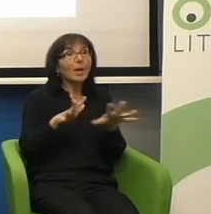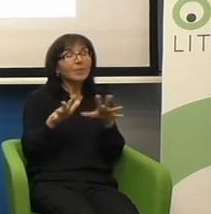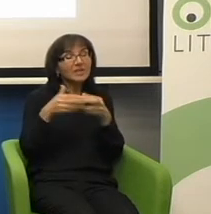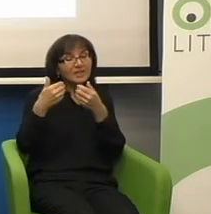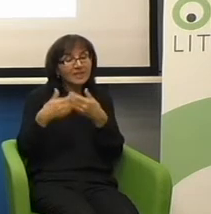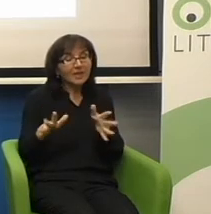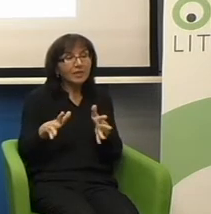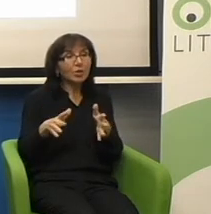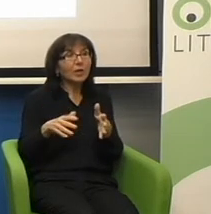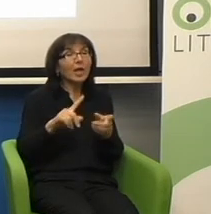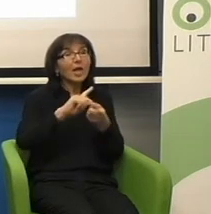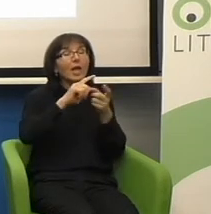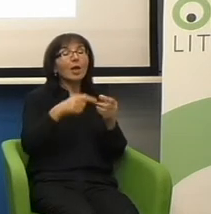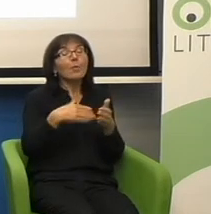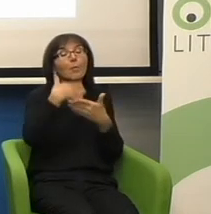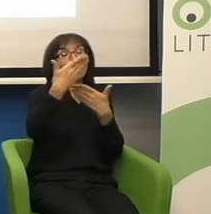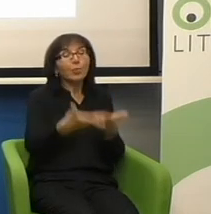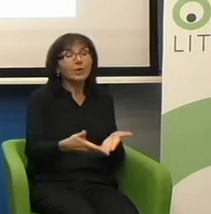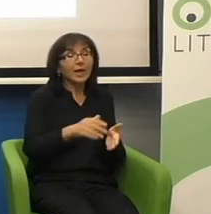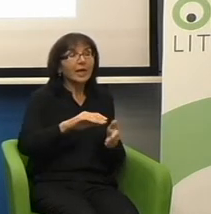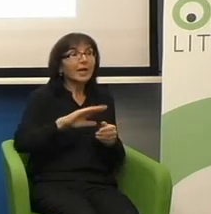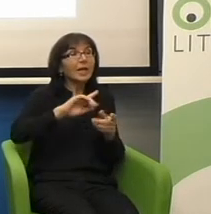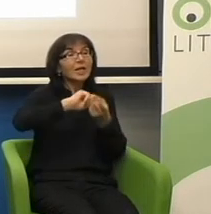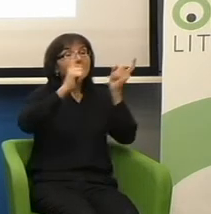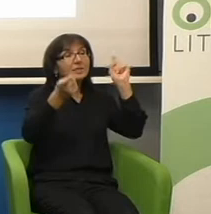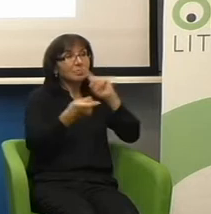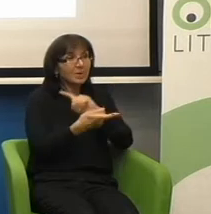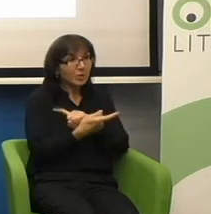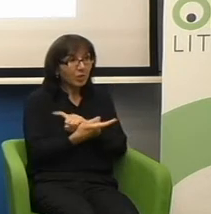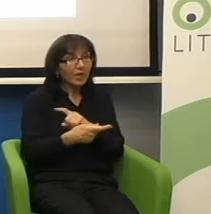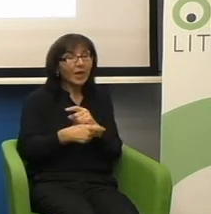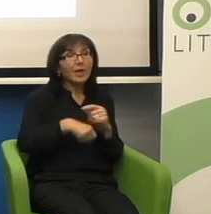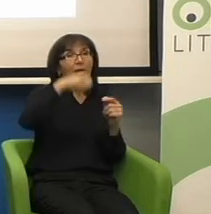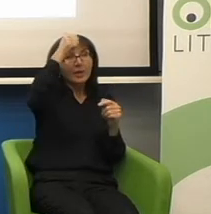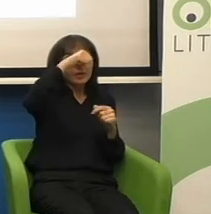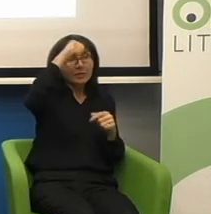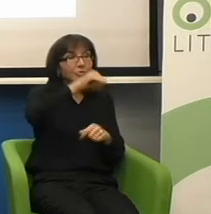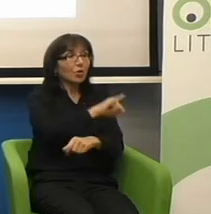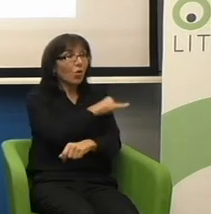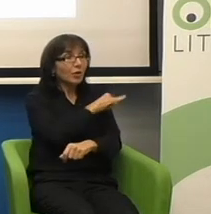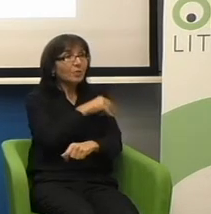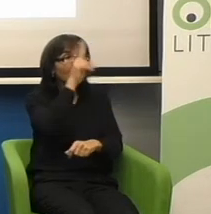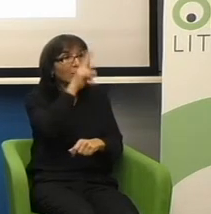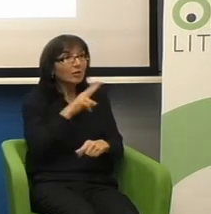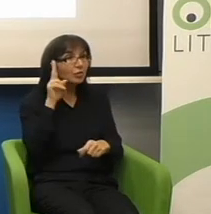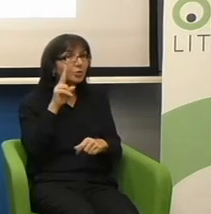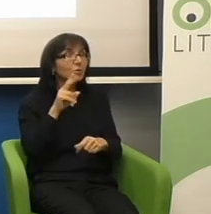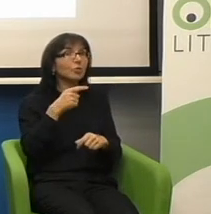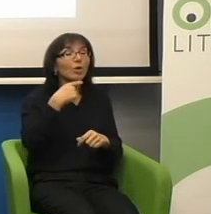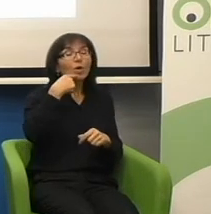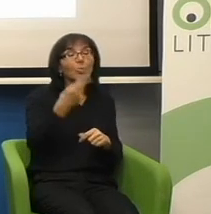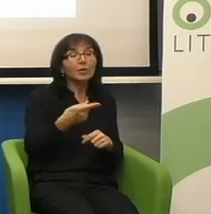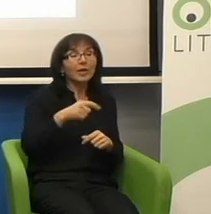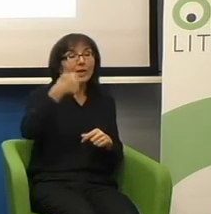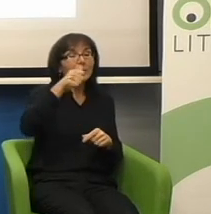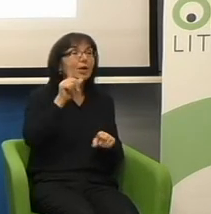podaje zmienione imiona rodziców. I jej rodzicami od tamtej pory są Jan i Aleksandra i podaje też tylko jednego brata,